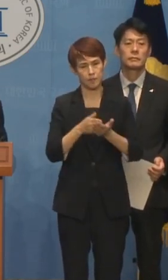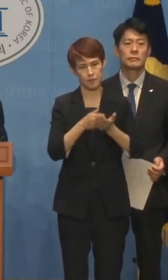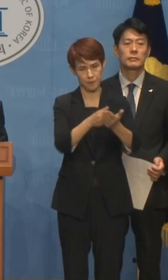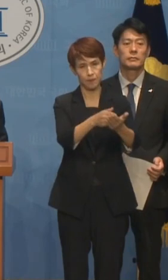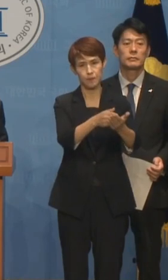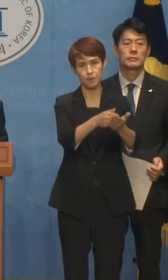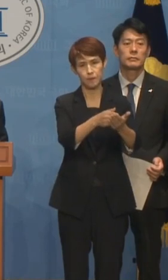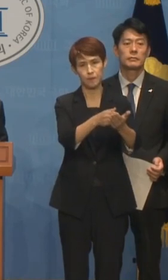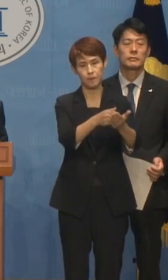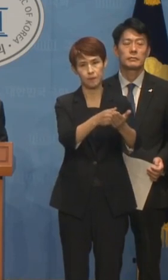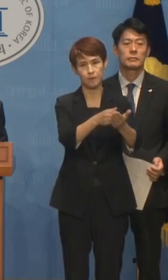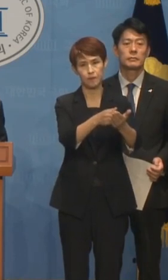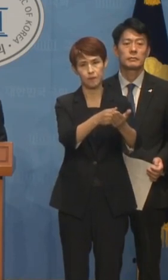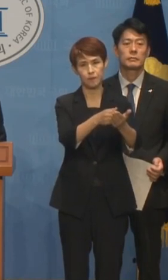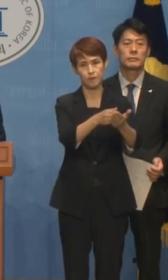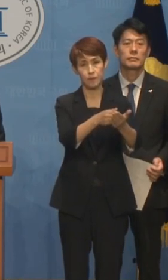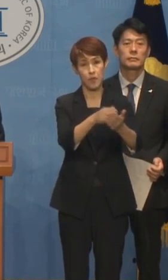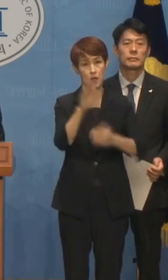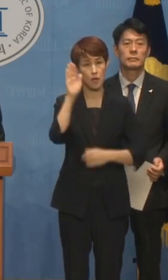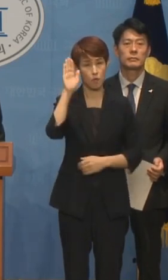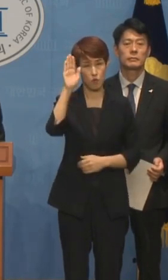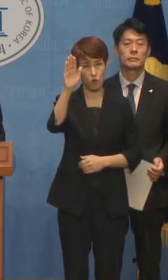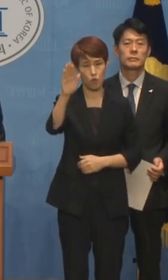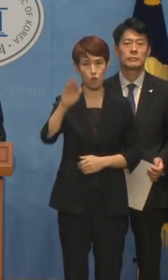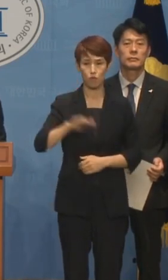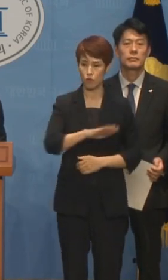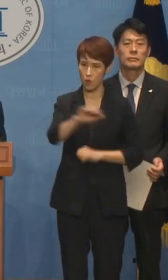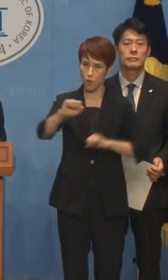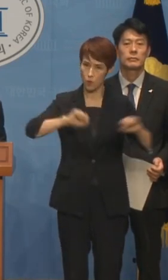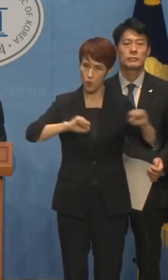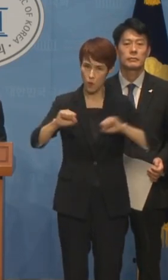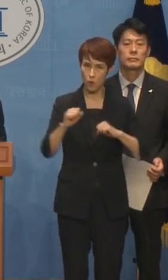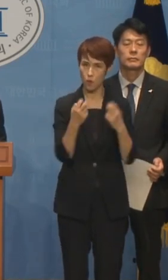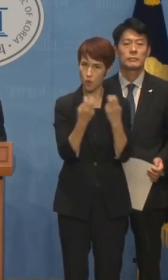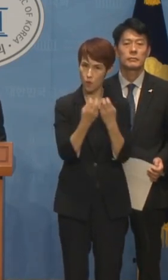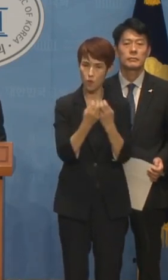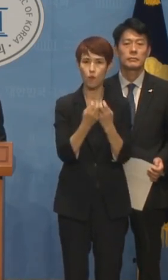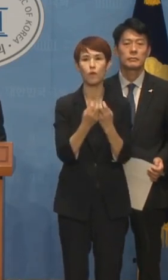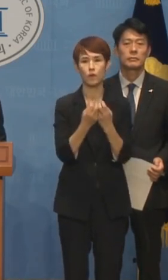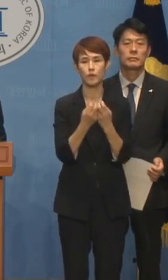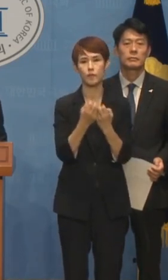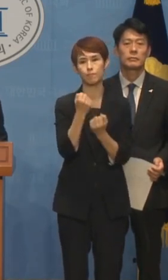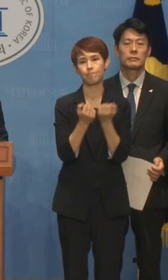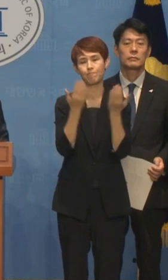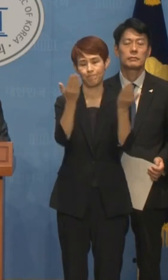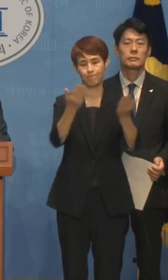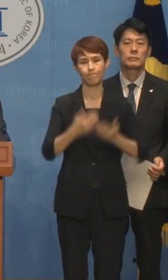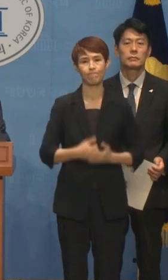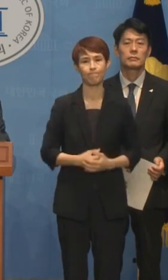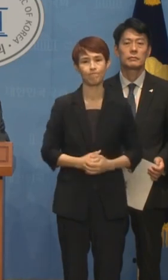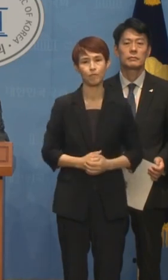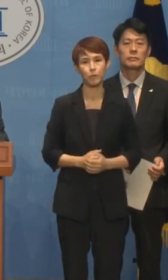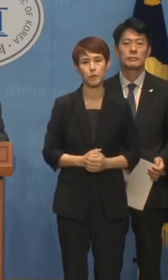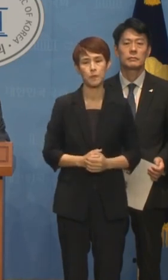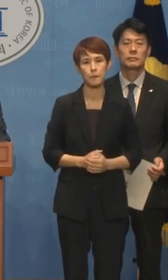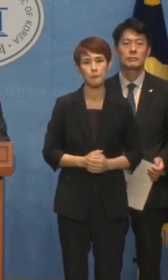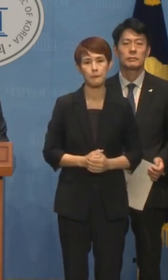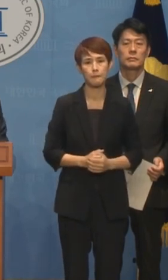또 앞으로 저희들이 어떻게 활동해 나갈 것인지 말씀을 드리도록 그렇게